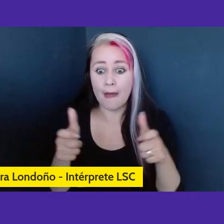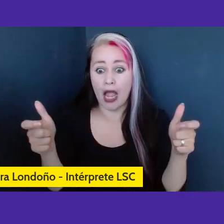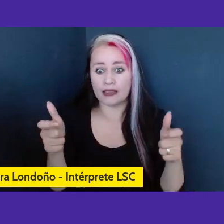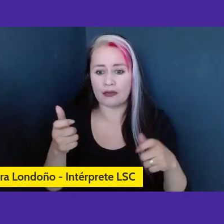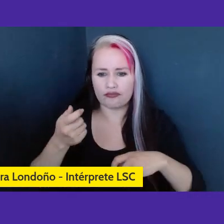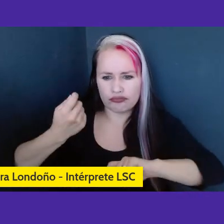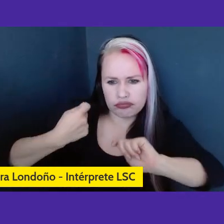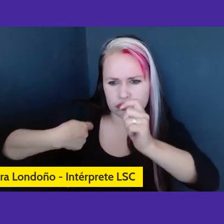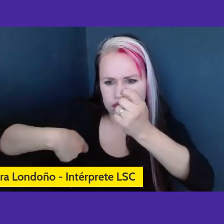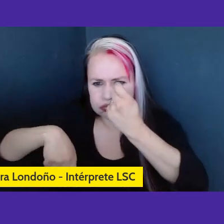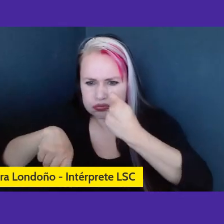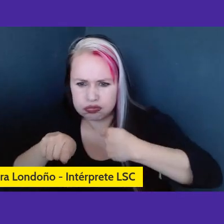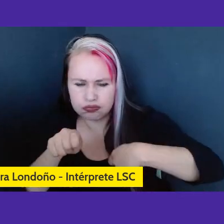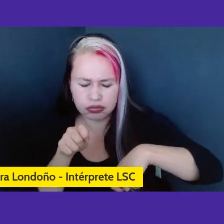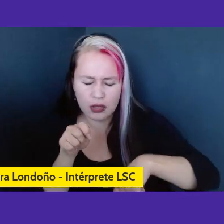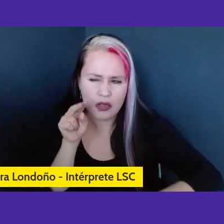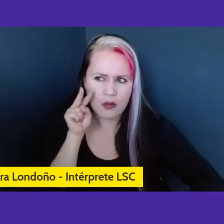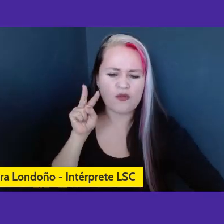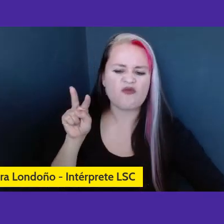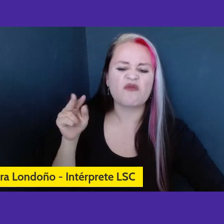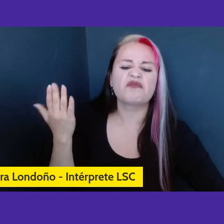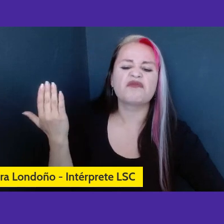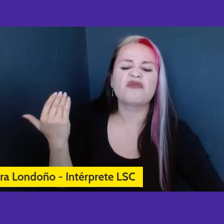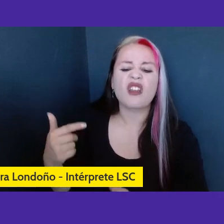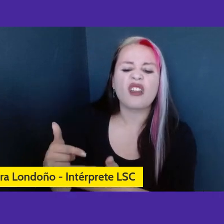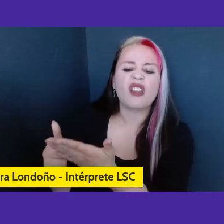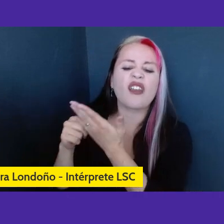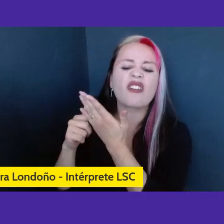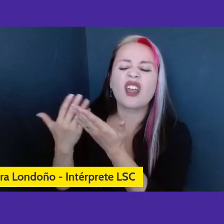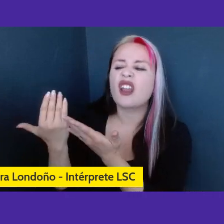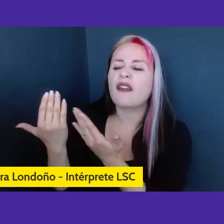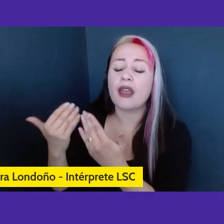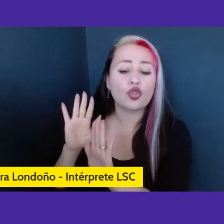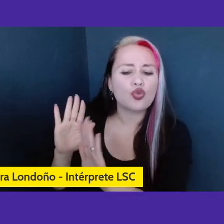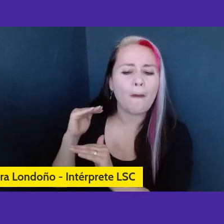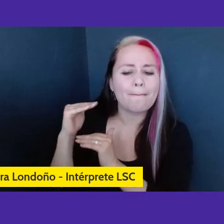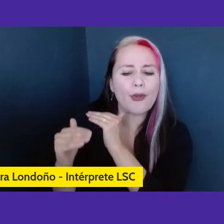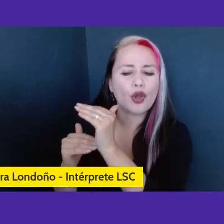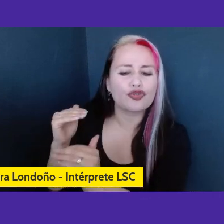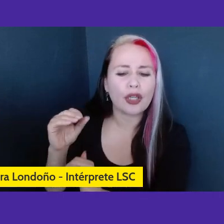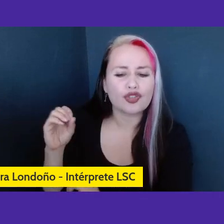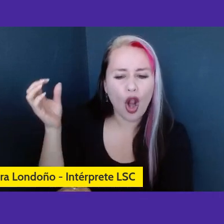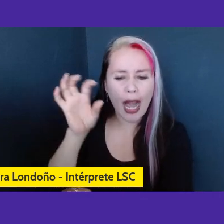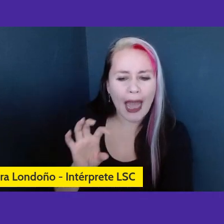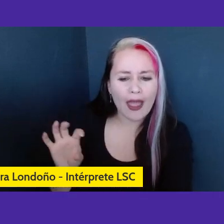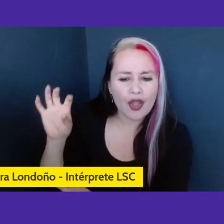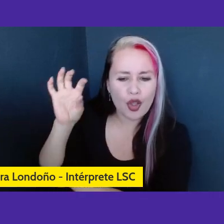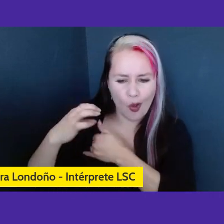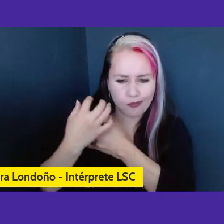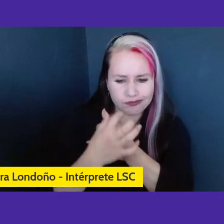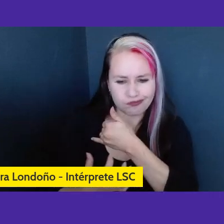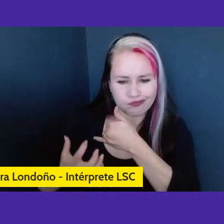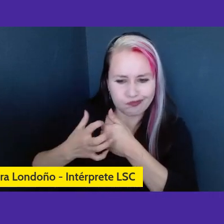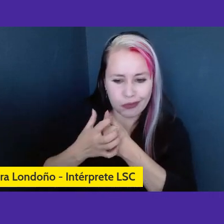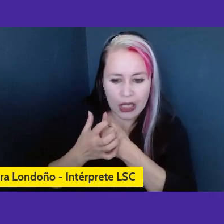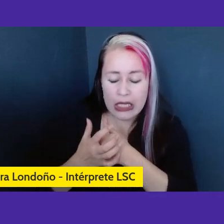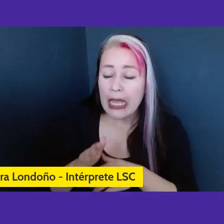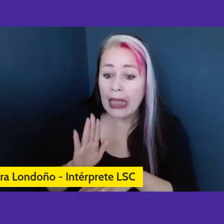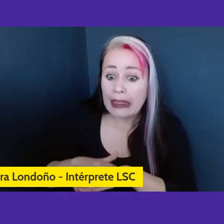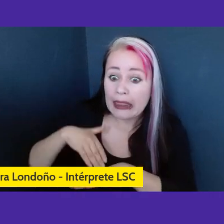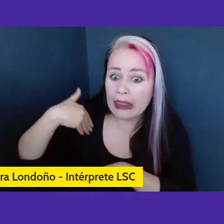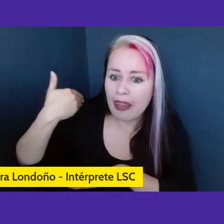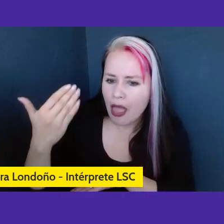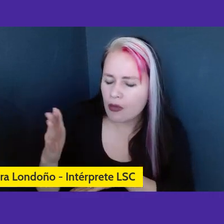porque quieren ver qué es lo que viene y qué es lo que está en proceso en la región. Y después tener la posibilidad de ganar fondos